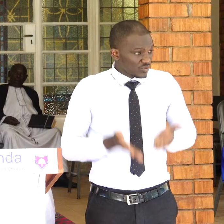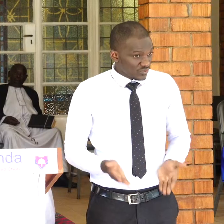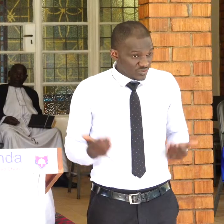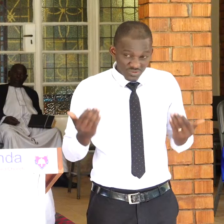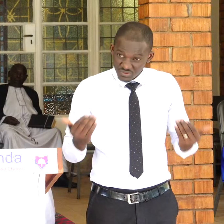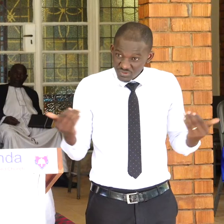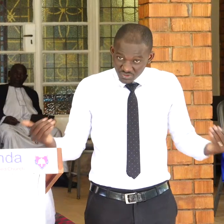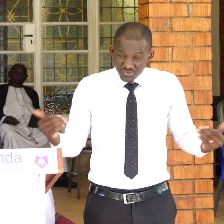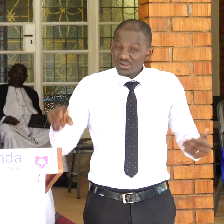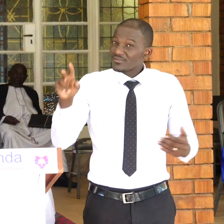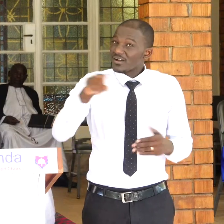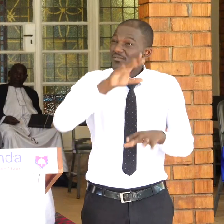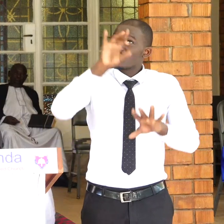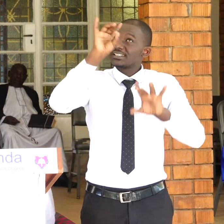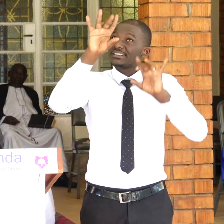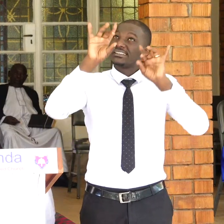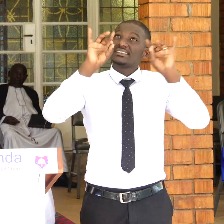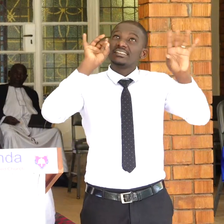ng'emmunyeenye ez'omuggulu